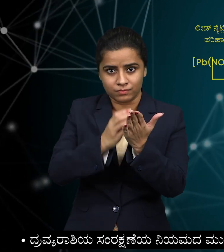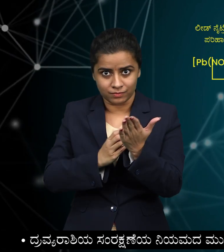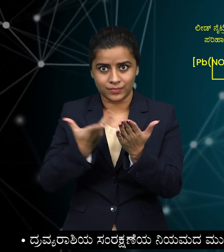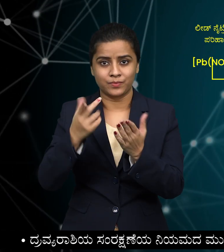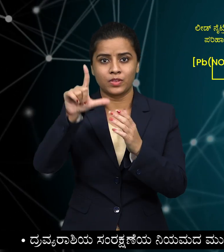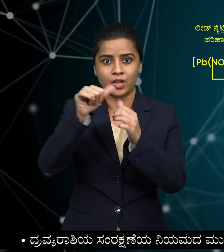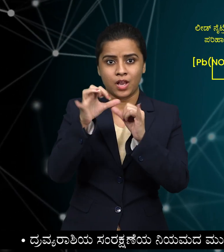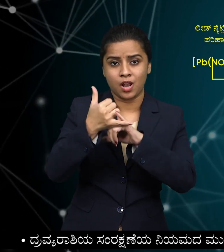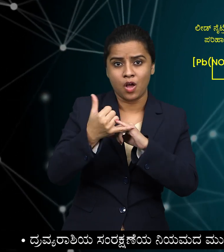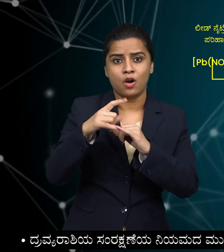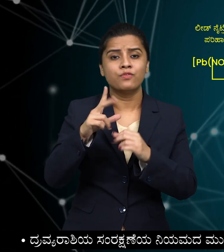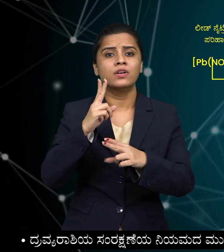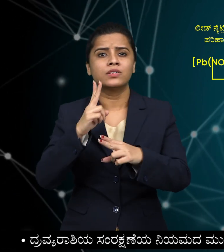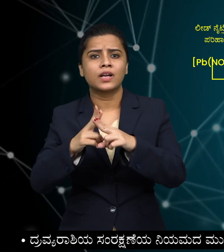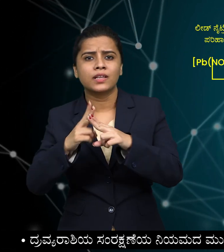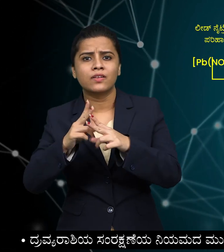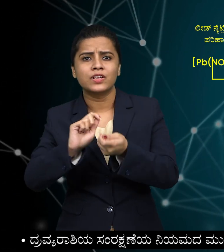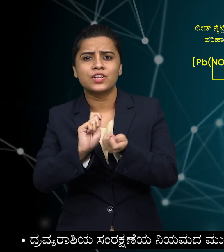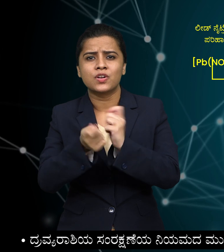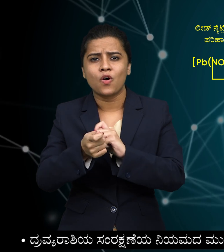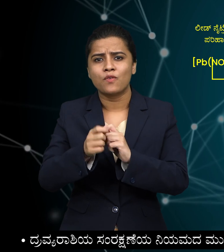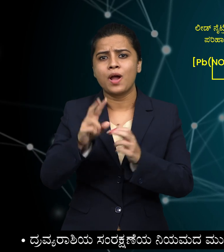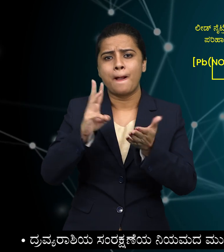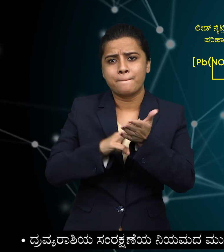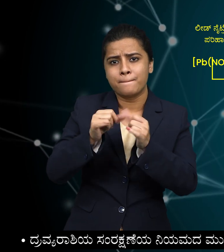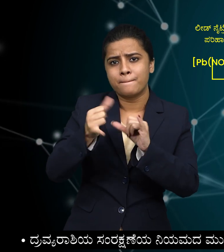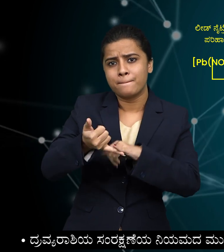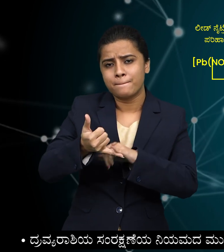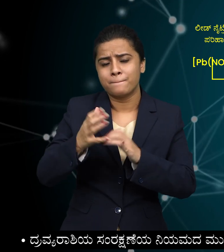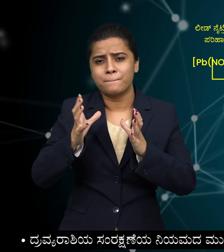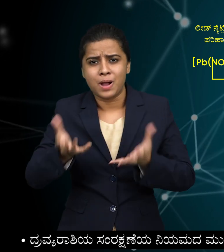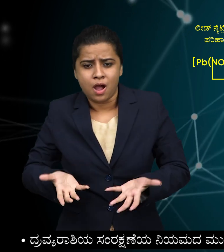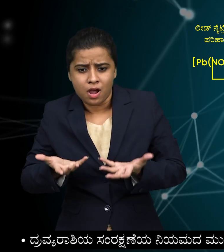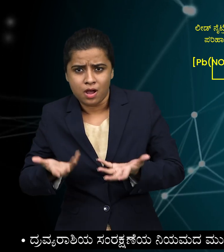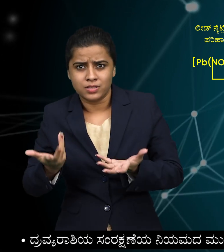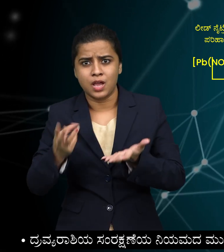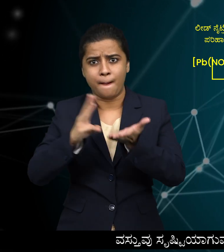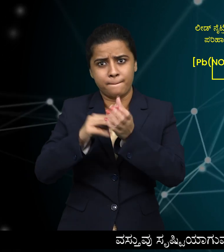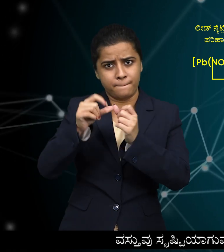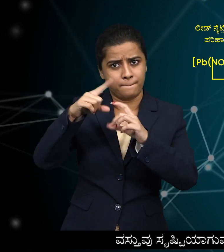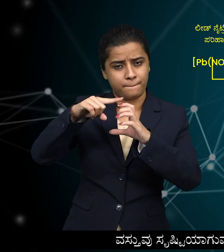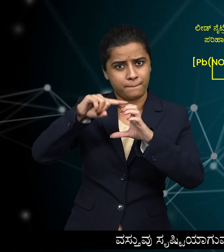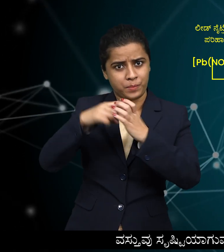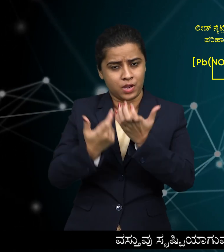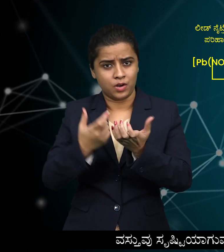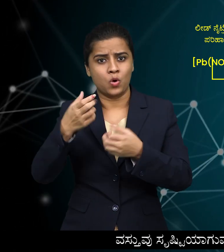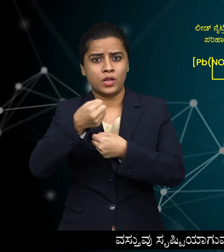ಸಂರಕ್ಷಣೆಯ ನಿಯಮದ ಮುಖ್ಯ ಹೇಳಿಕೆಯೆಂದರೆ ರಾಸಾಯನಿಕ ಕ್ರಿಯೆಯ ಸಮಯದಲ್ಲಿ ವಸ್ತುವು ಸೃಷ್ಟಿಯಾಗುವುದಿಲ್ಲ